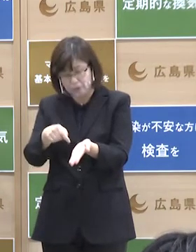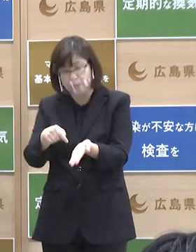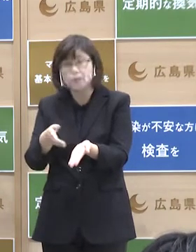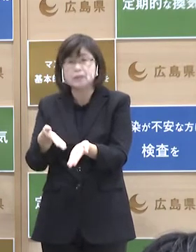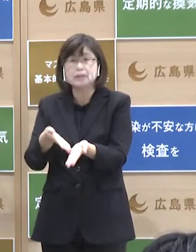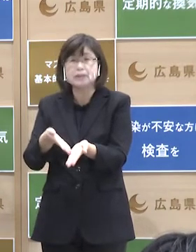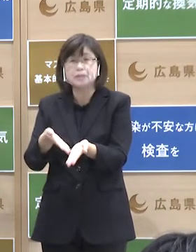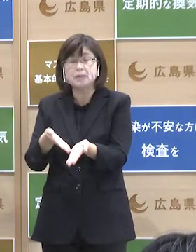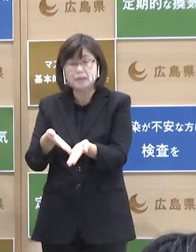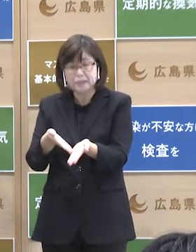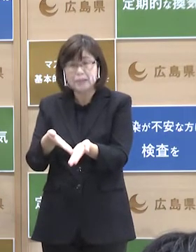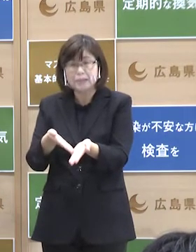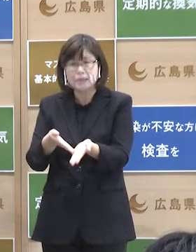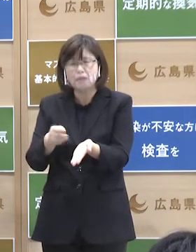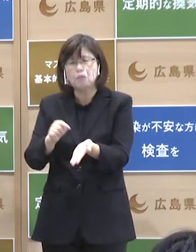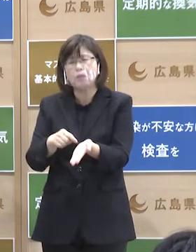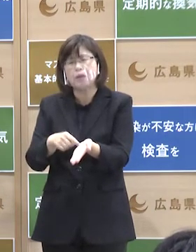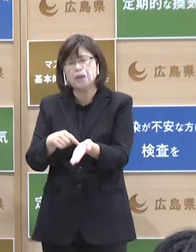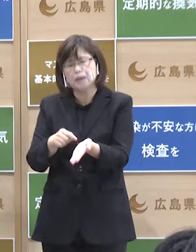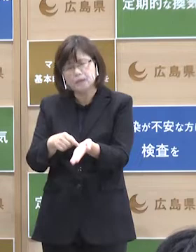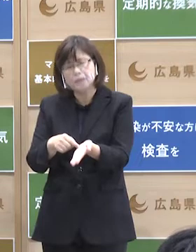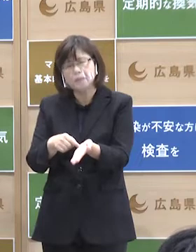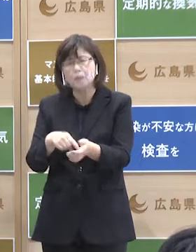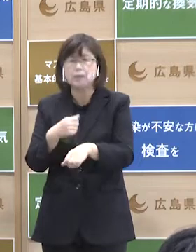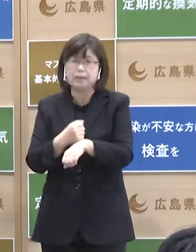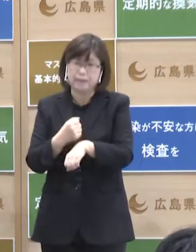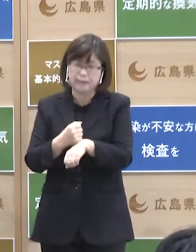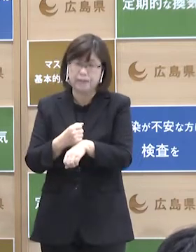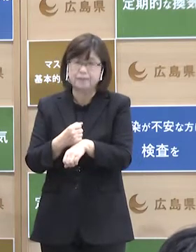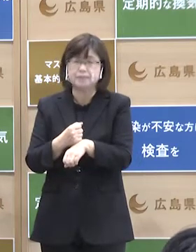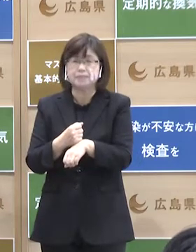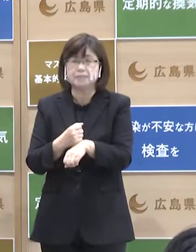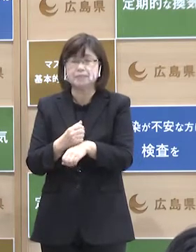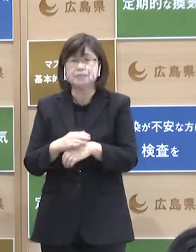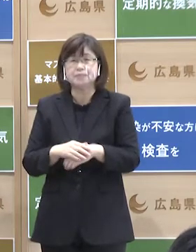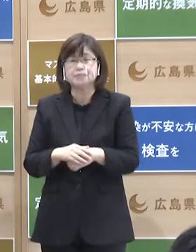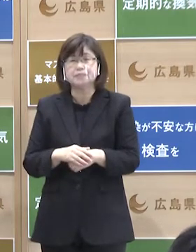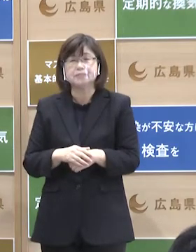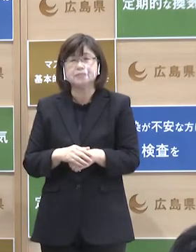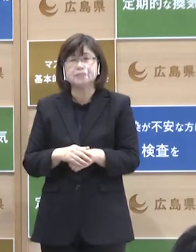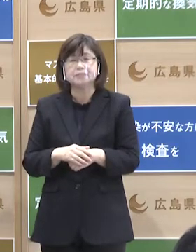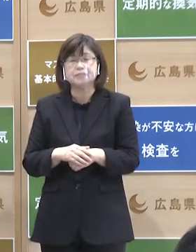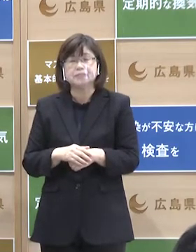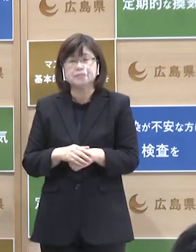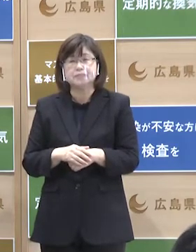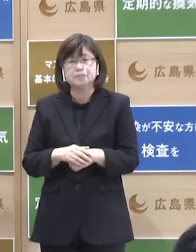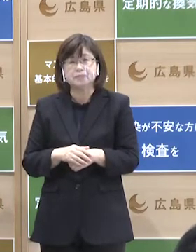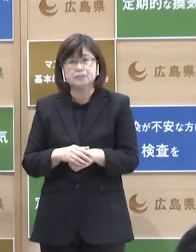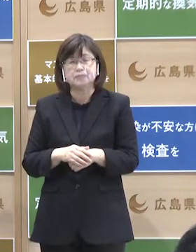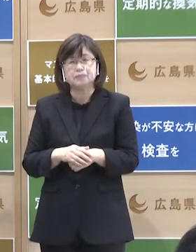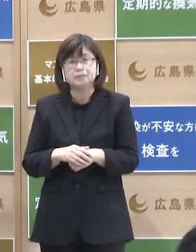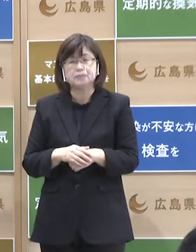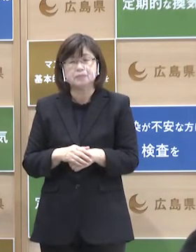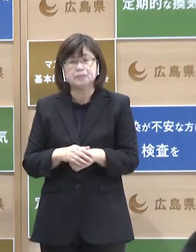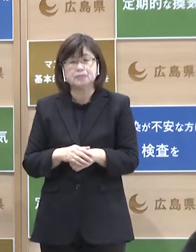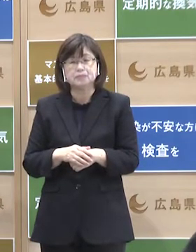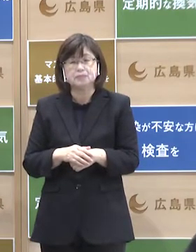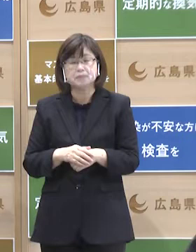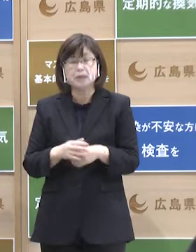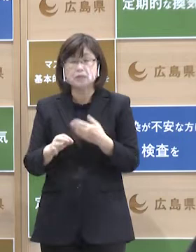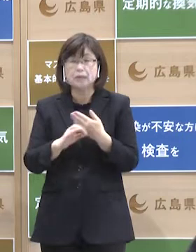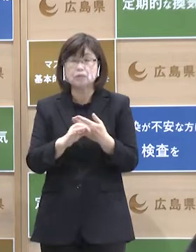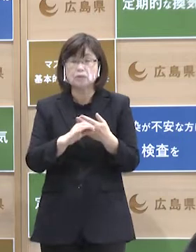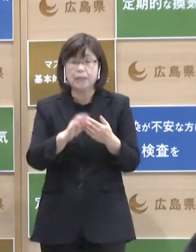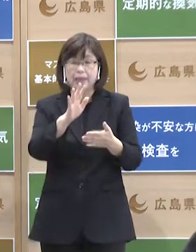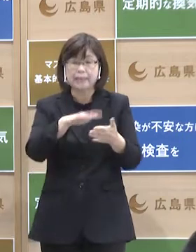という説明をする説明の手間を待ったりとか、あるいはそうじゃなくても別 の, データベースに入力をしても